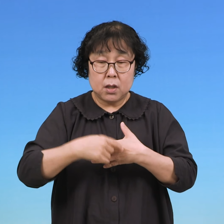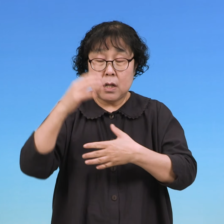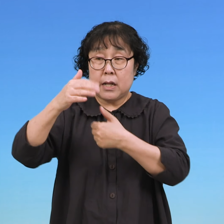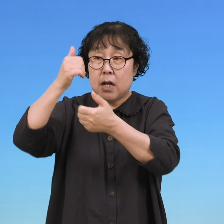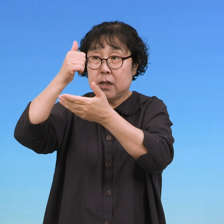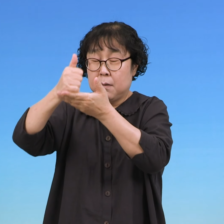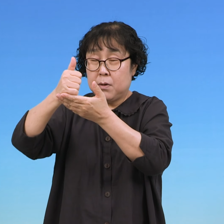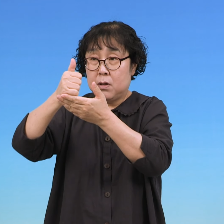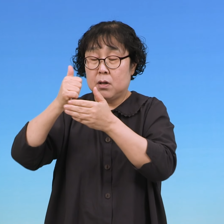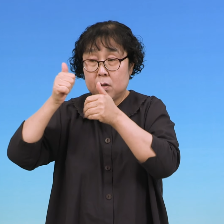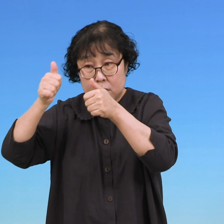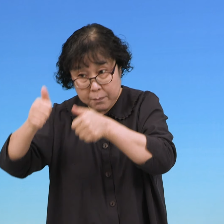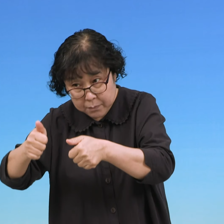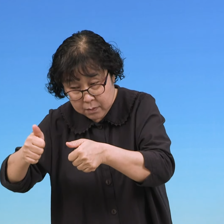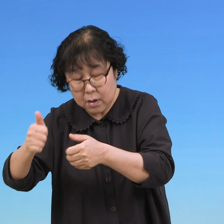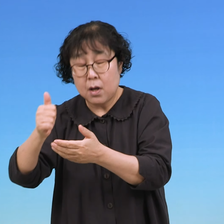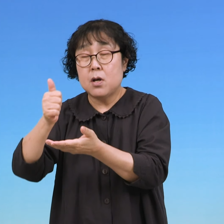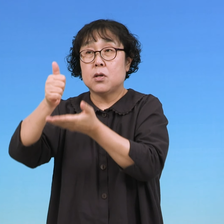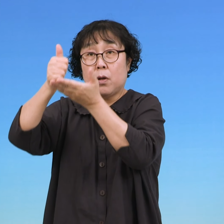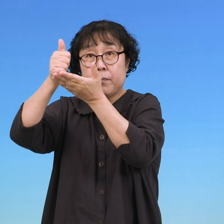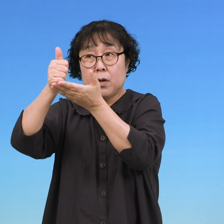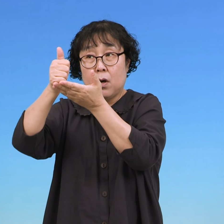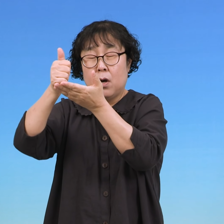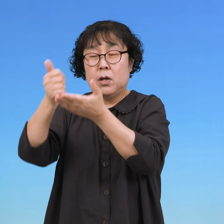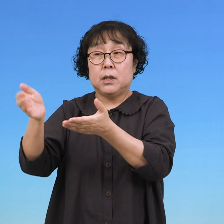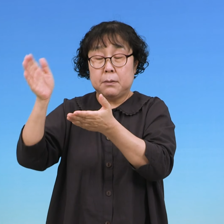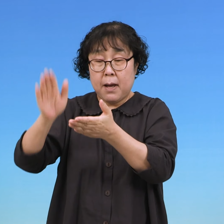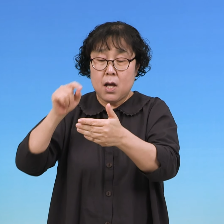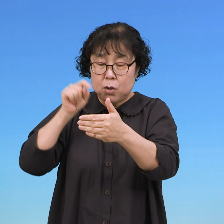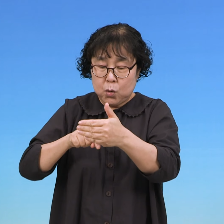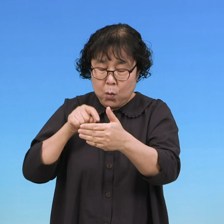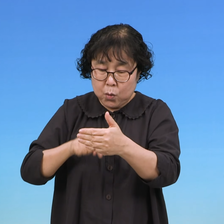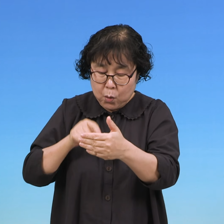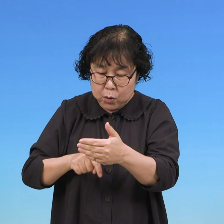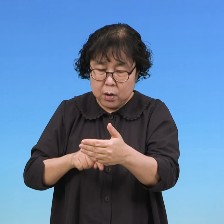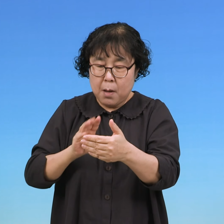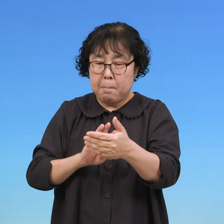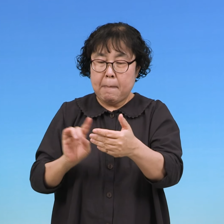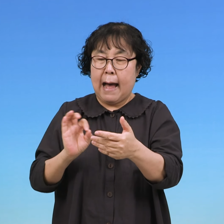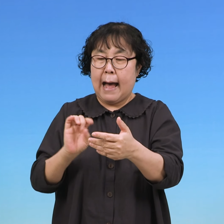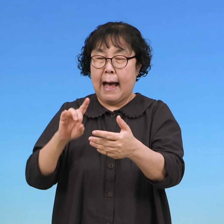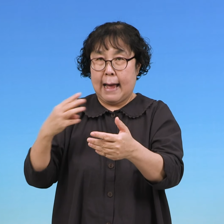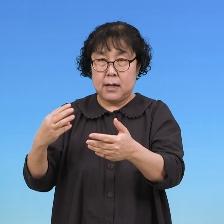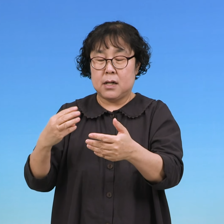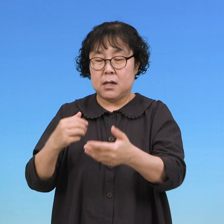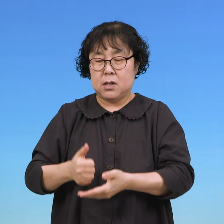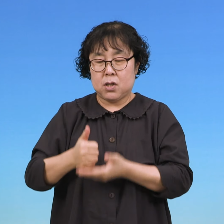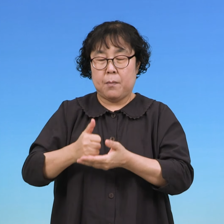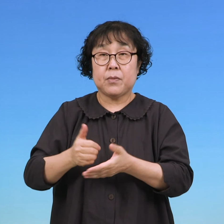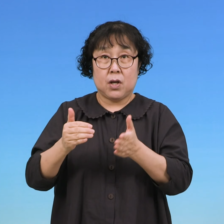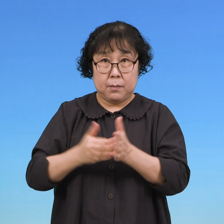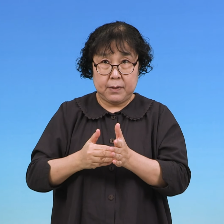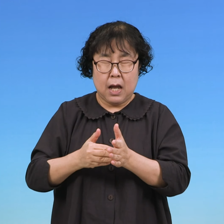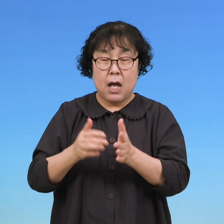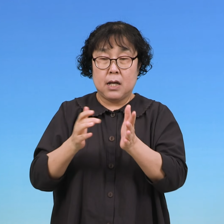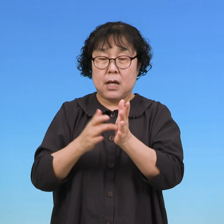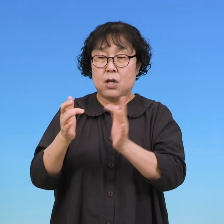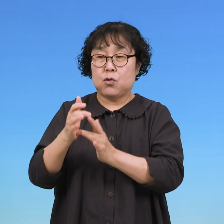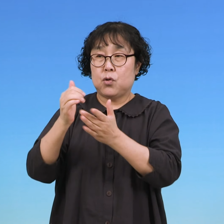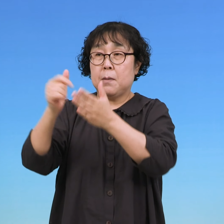읽을 수 있습니다. 그 당시 이스라엘 백성들은 여호와라고 쓰고 바알이라고 읽는다.